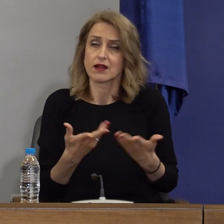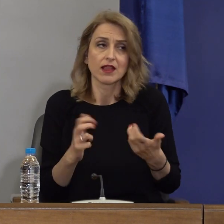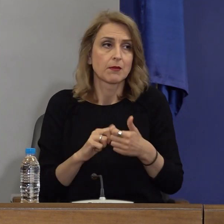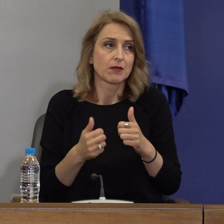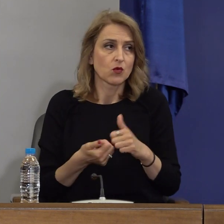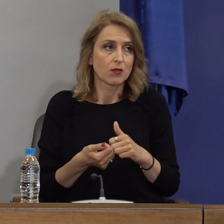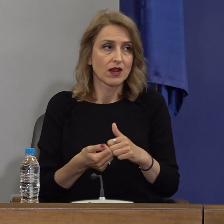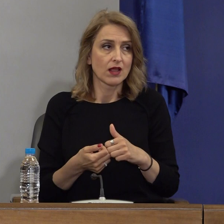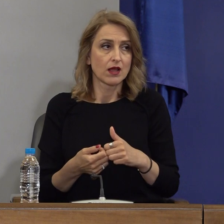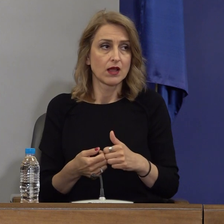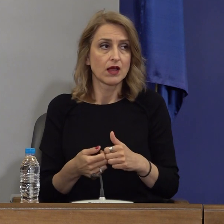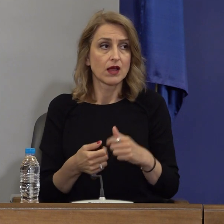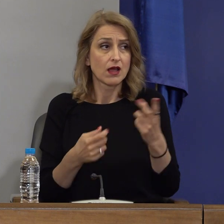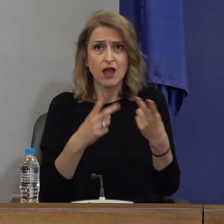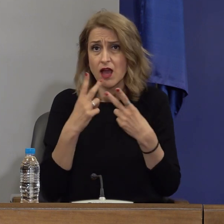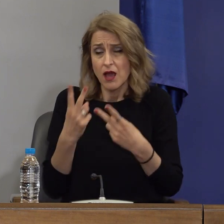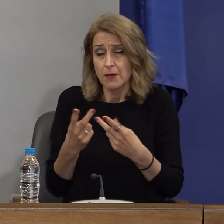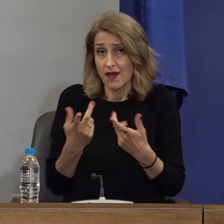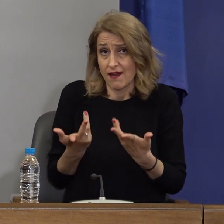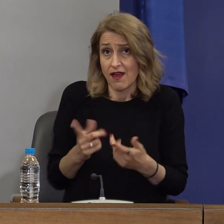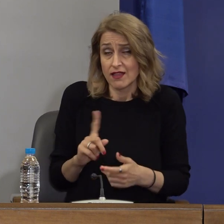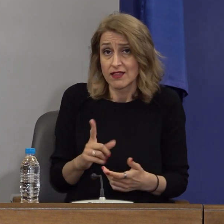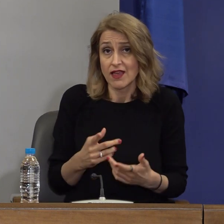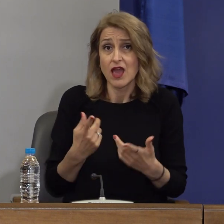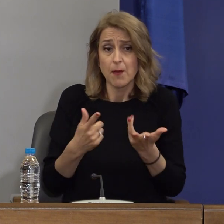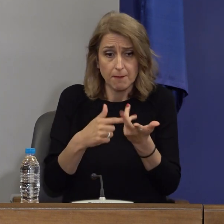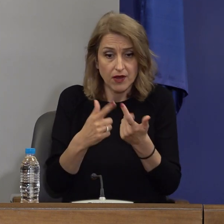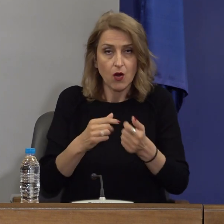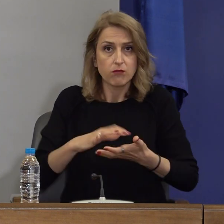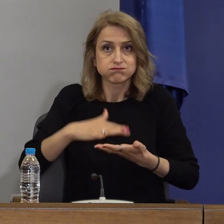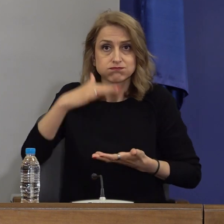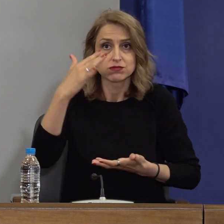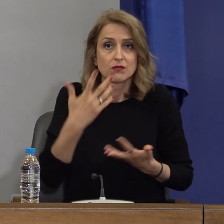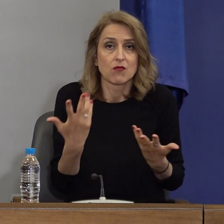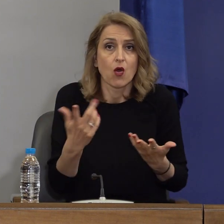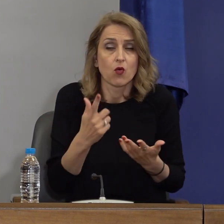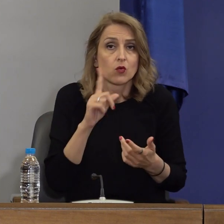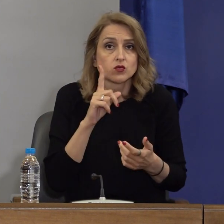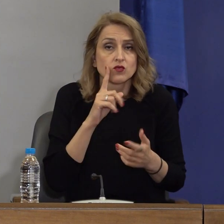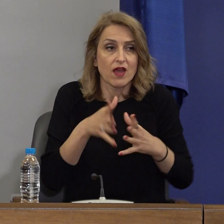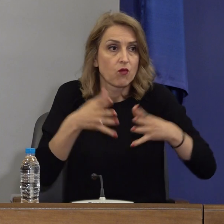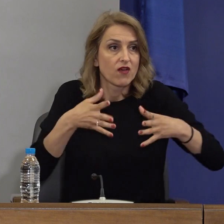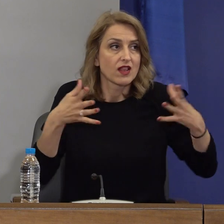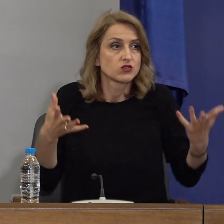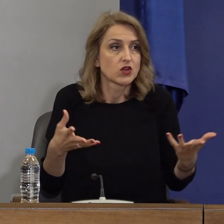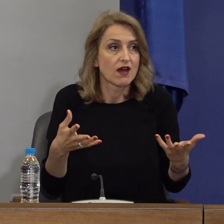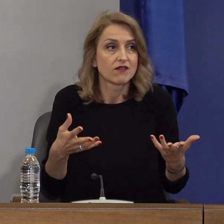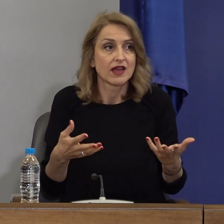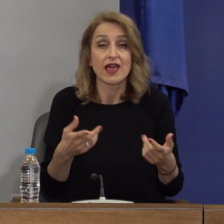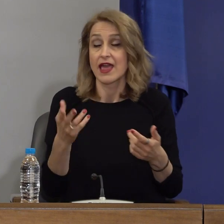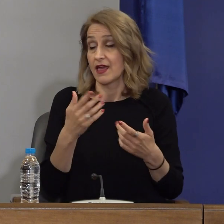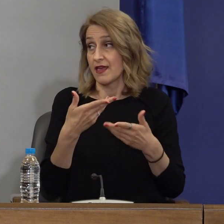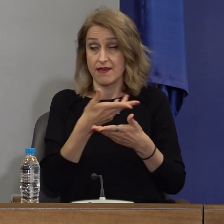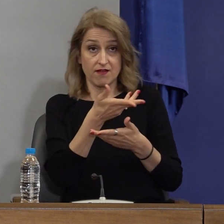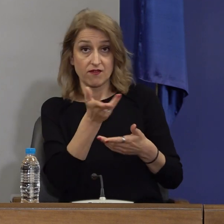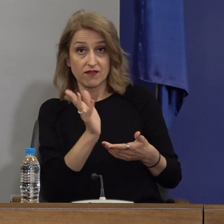Не, така няма смущаващо. Бройката е много висока. Кое да е смущаващо повече от това? И за това удължаваме обстановката.